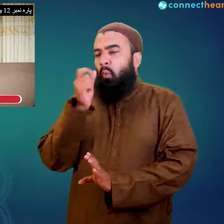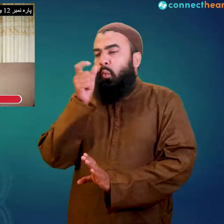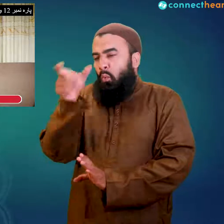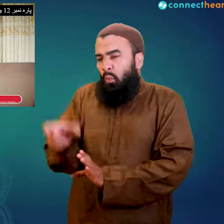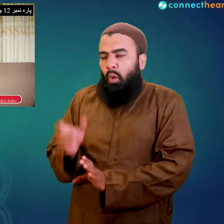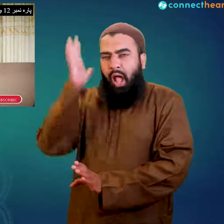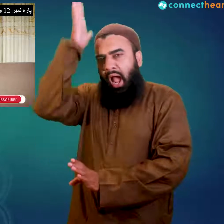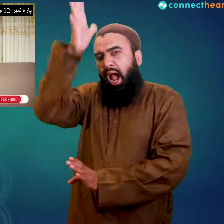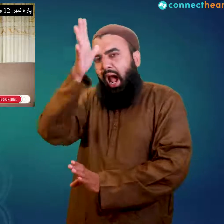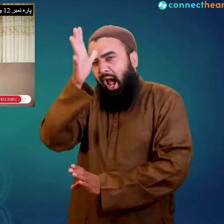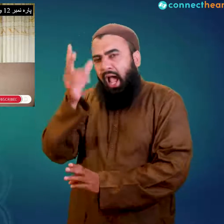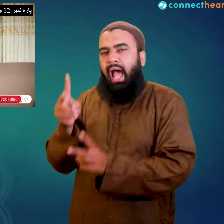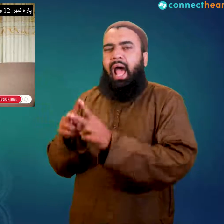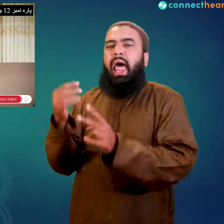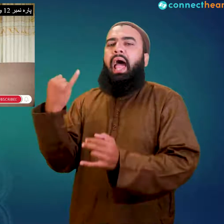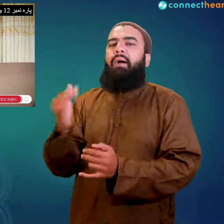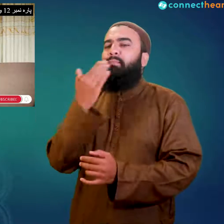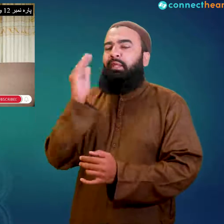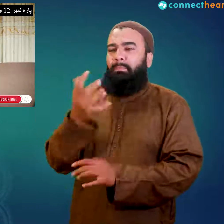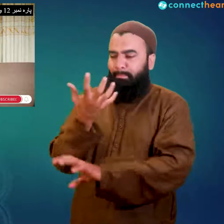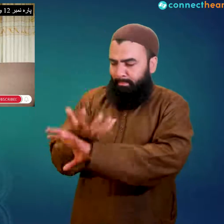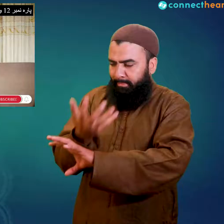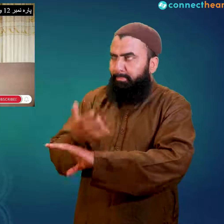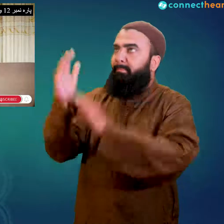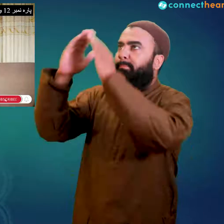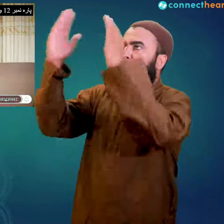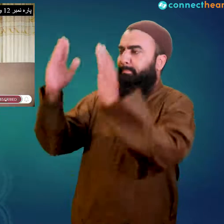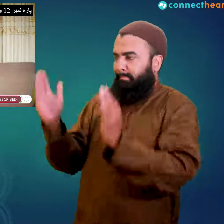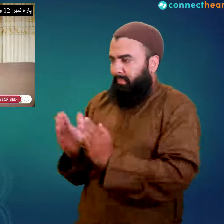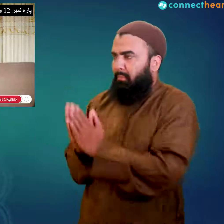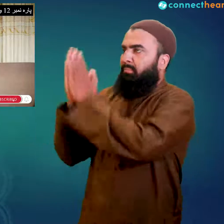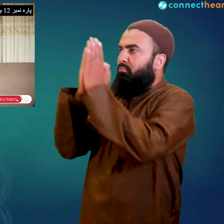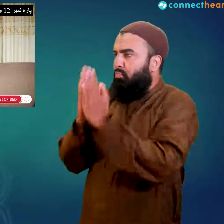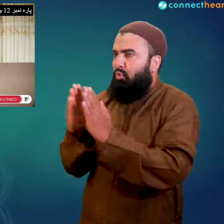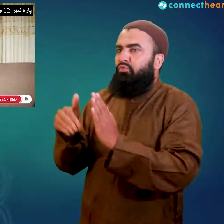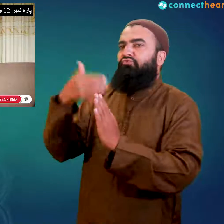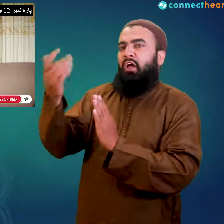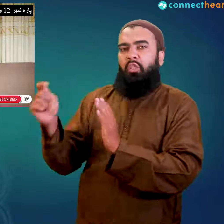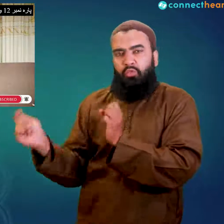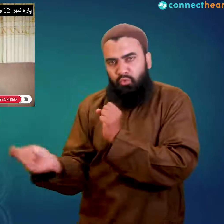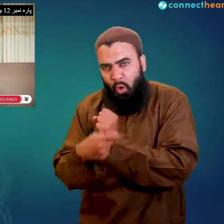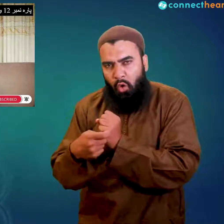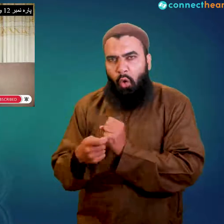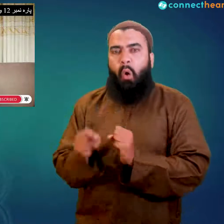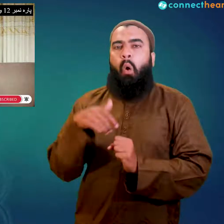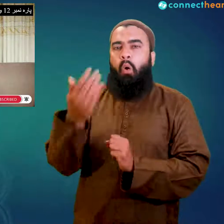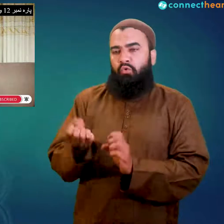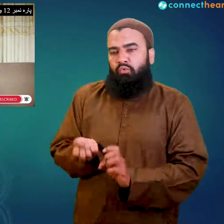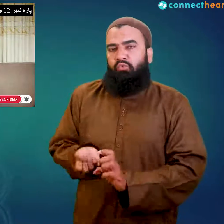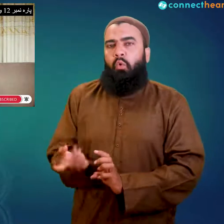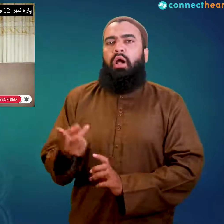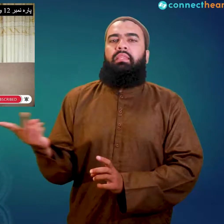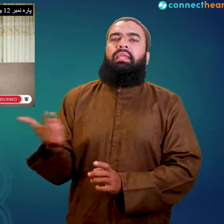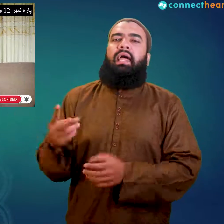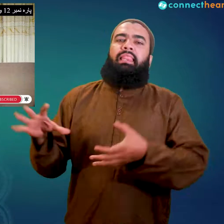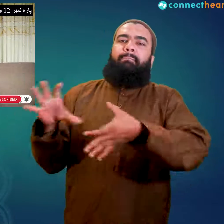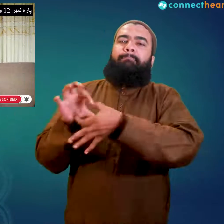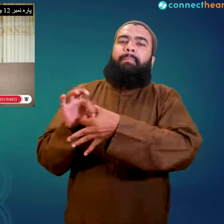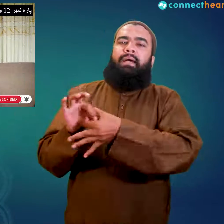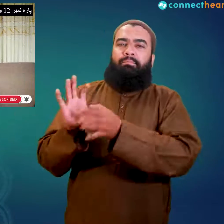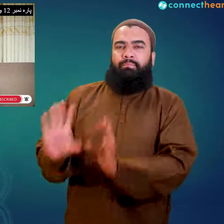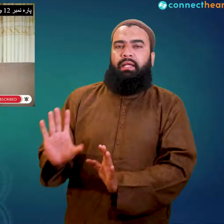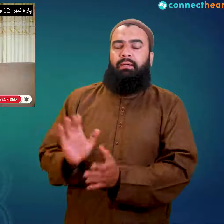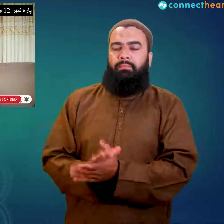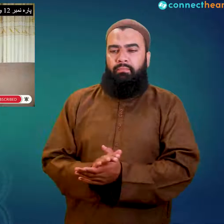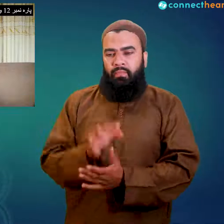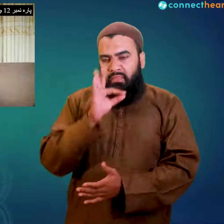علیہ السلام نے ان کو اس عمل سے منع فرمایا لیکن قوم اس سے باز آنے کو